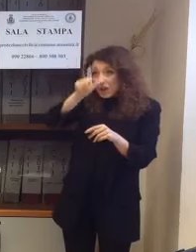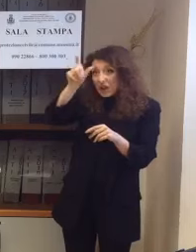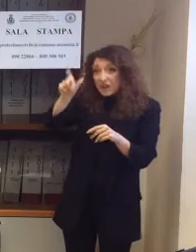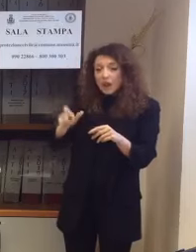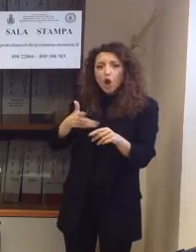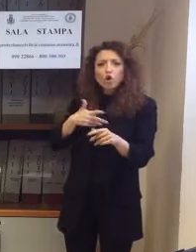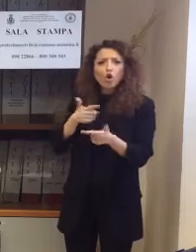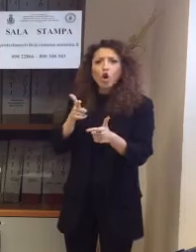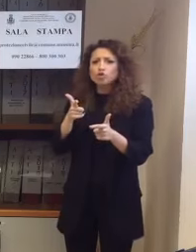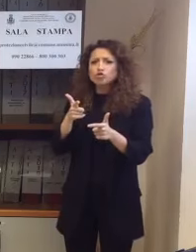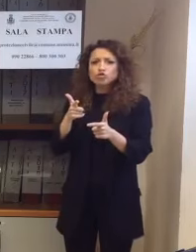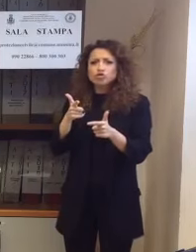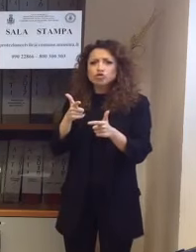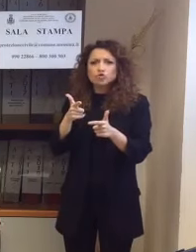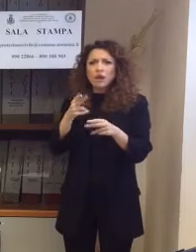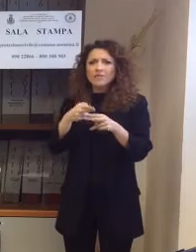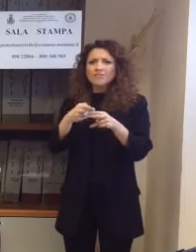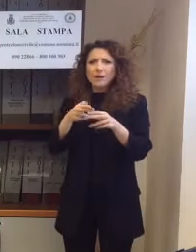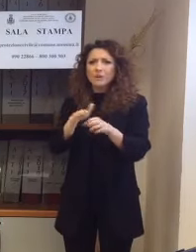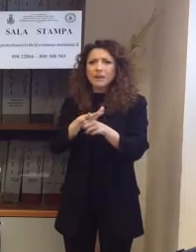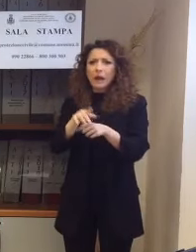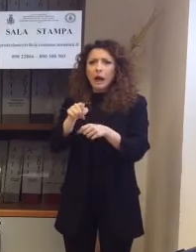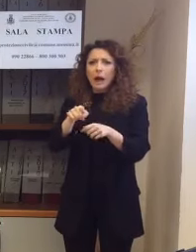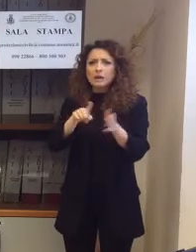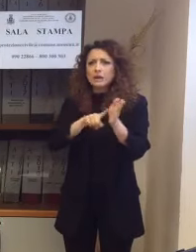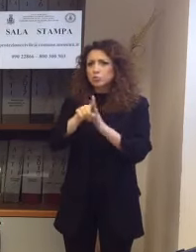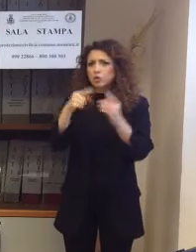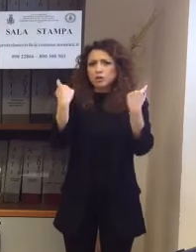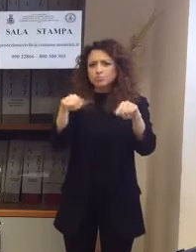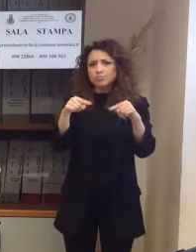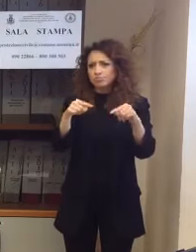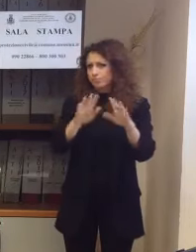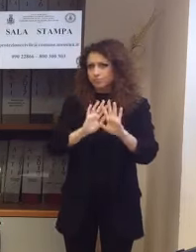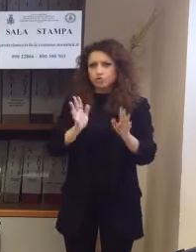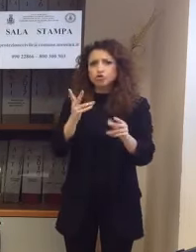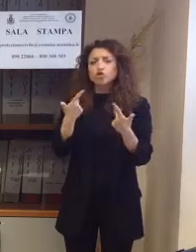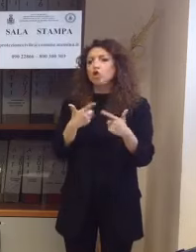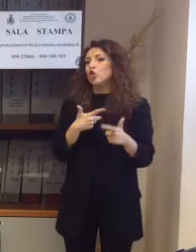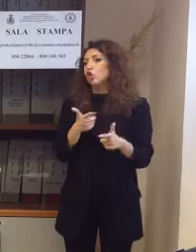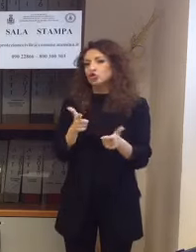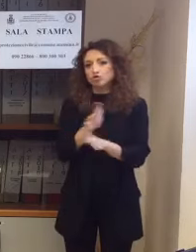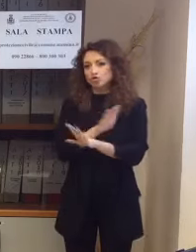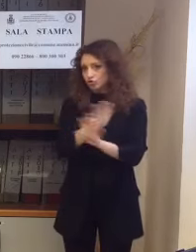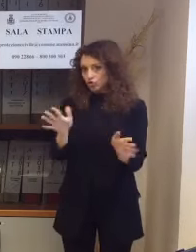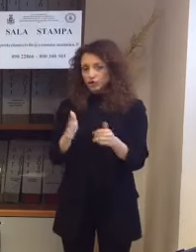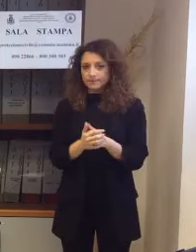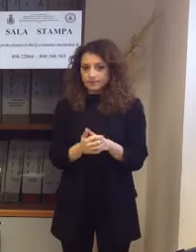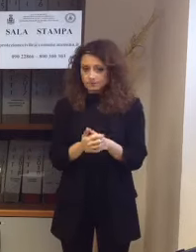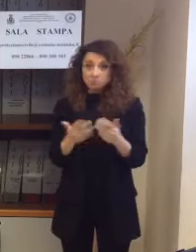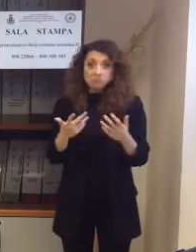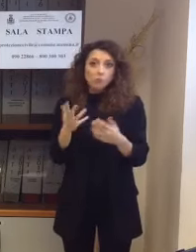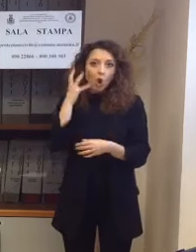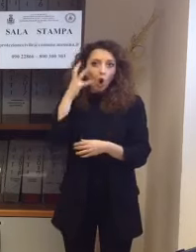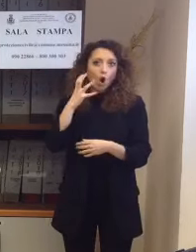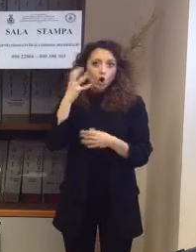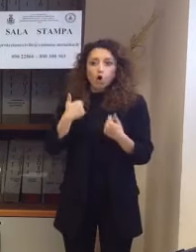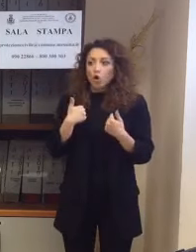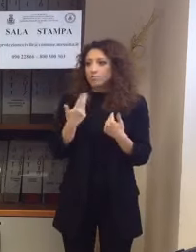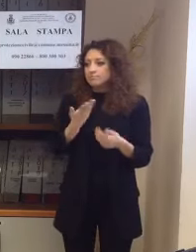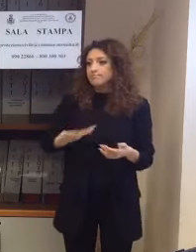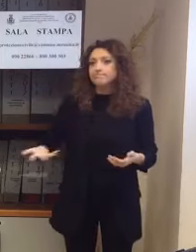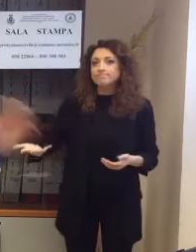questa impostazione che ha dato già questi risultati. Non c'è. Questo ne sono orgoglioso, perché è un